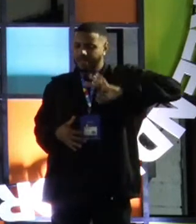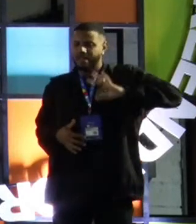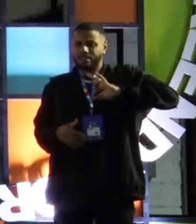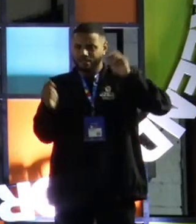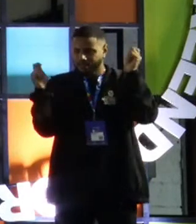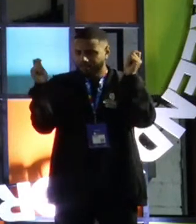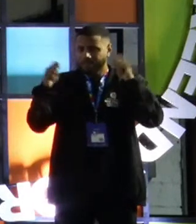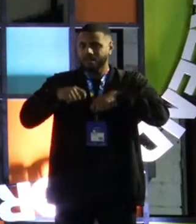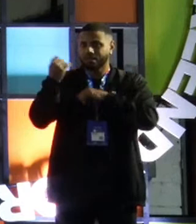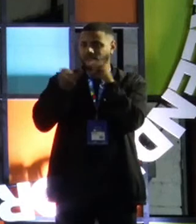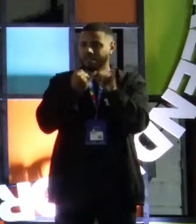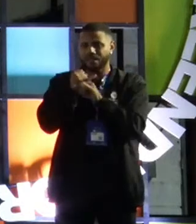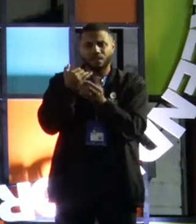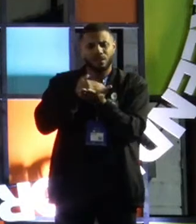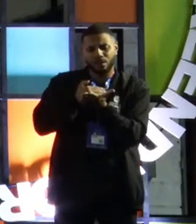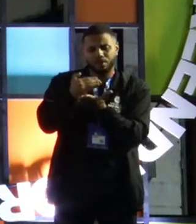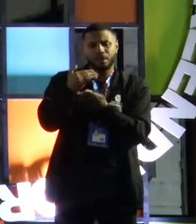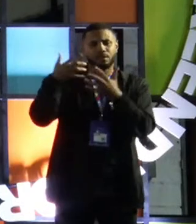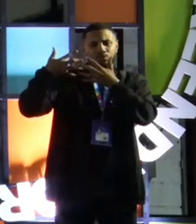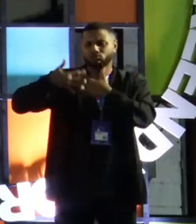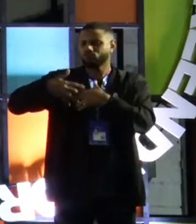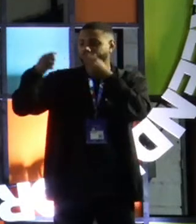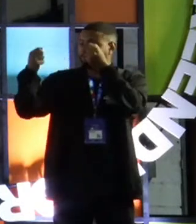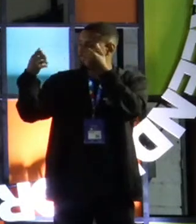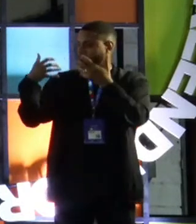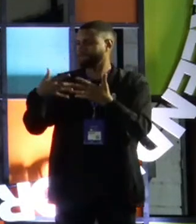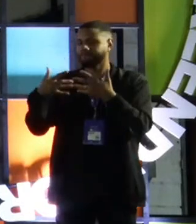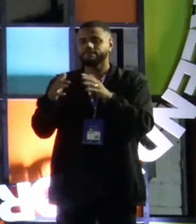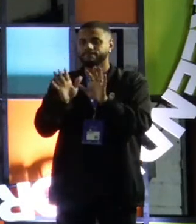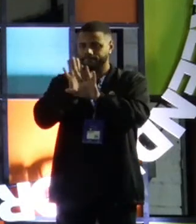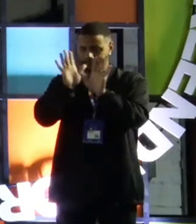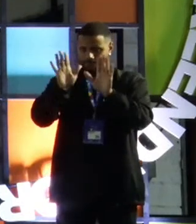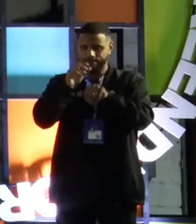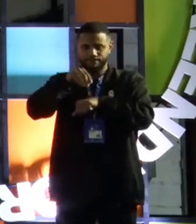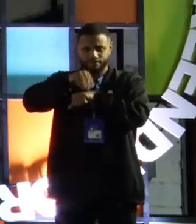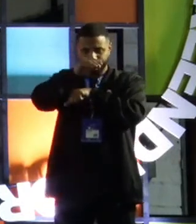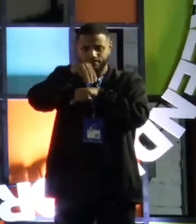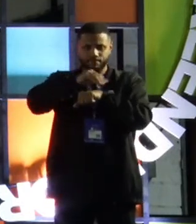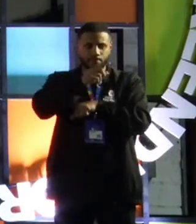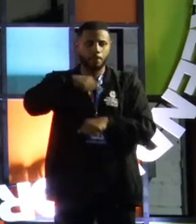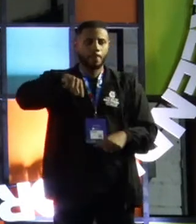na internet? Como é que eu começo isso? Eu tenho algumas dicas para vocês.